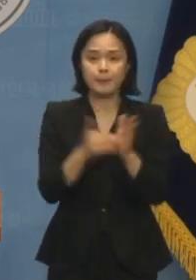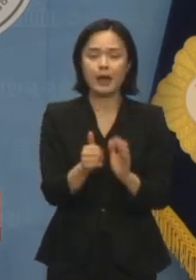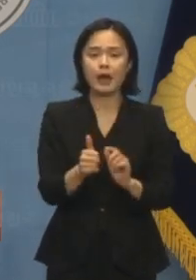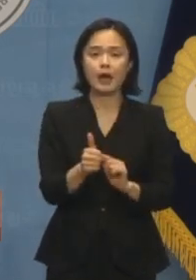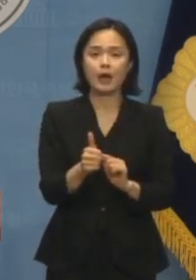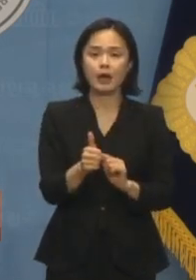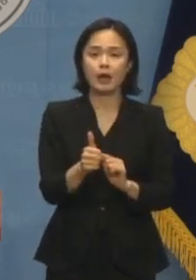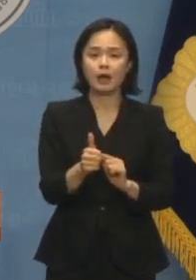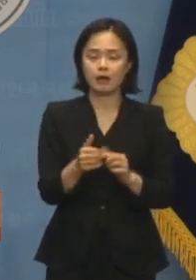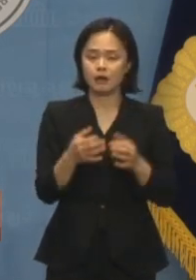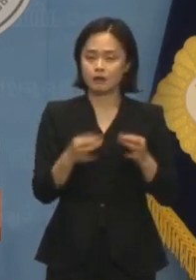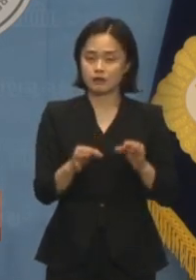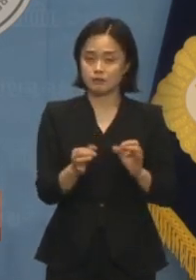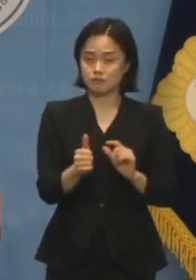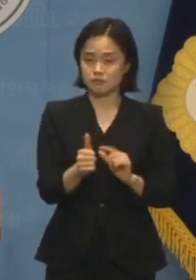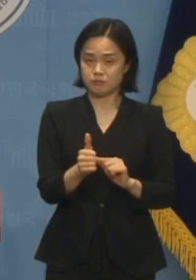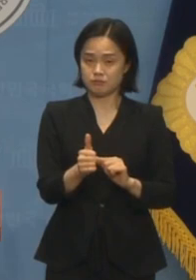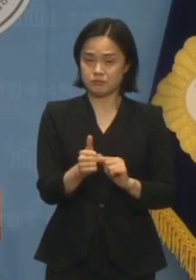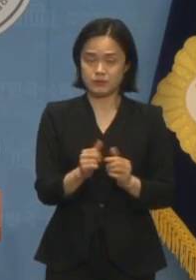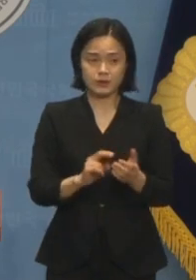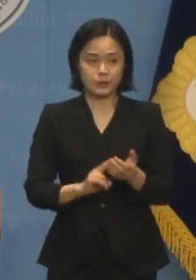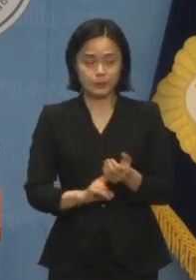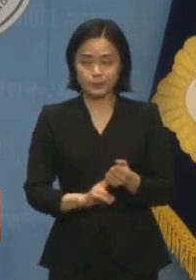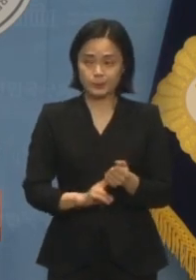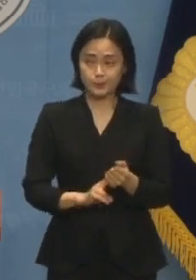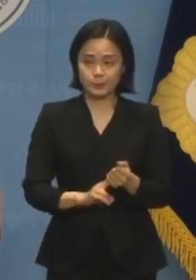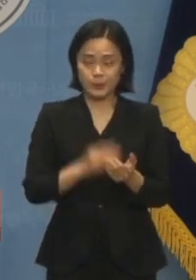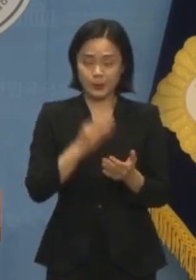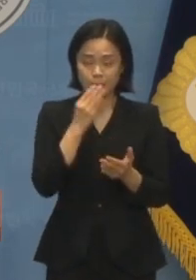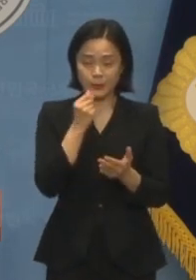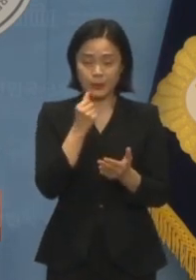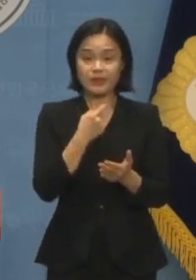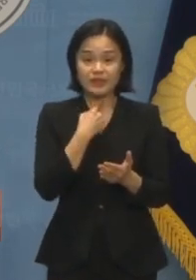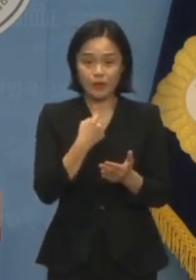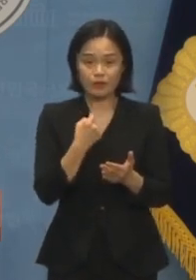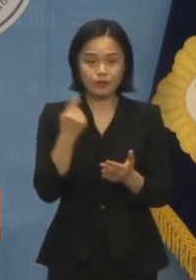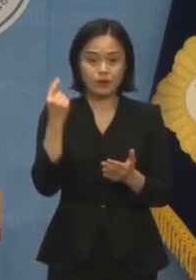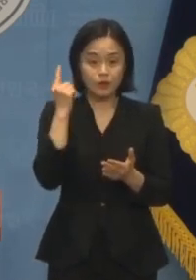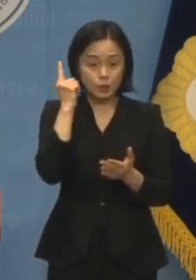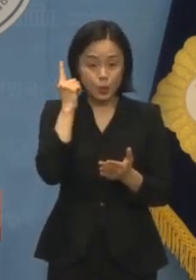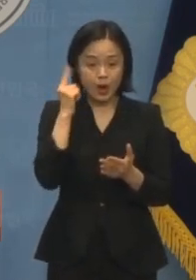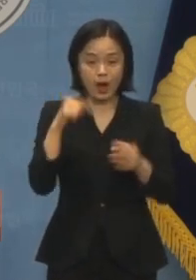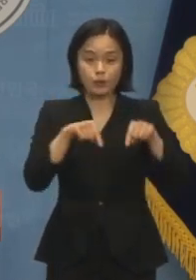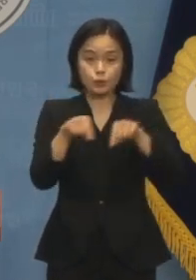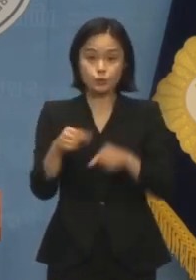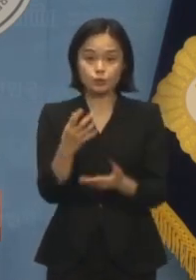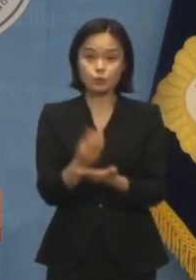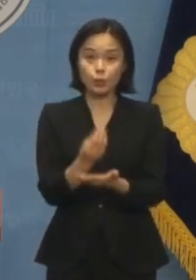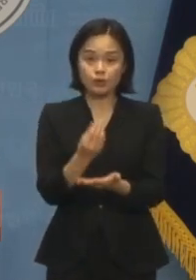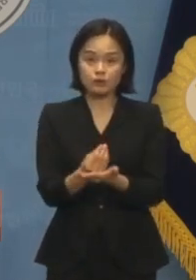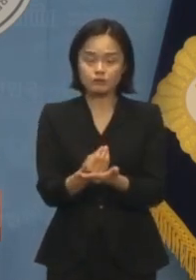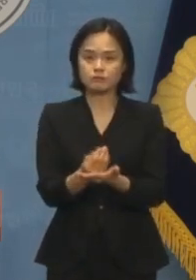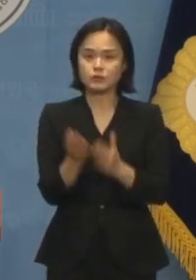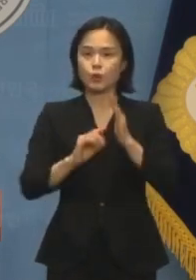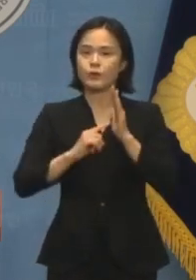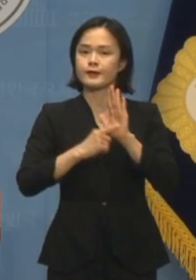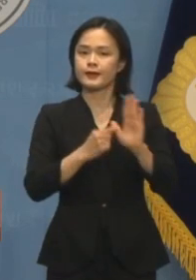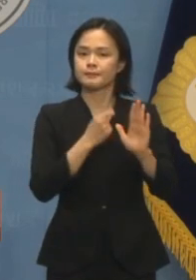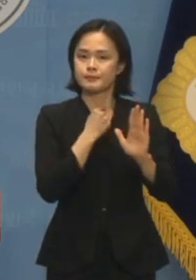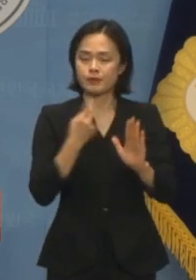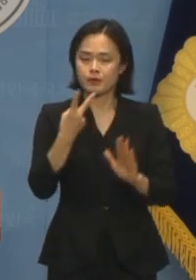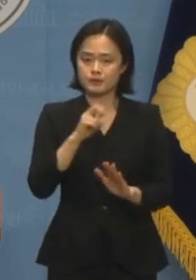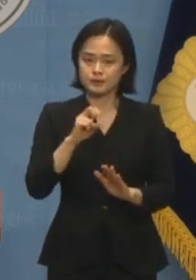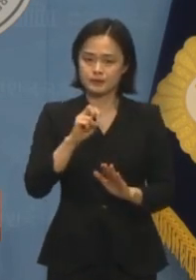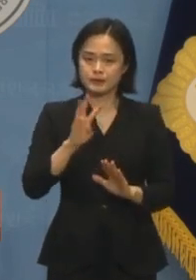감추고 싶어했던 통화 녹음 녹취록을 공개하겠습니다. 2024년 3월 4일 김규현